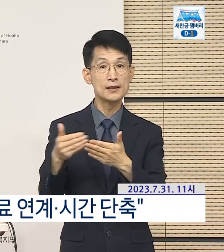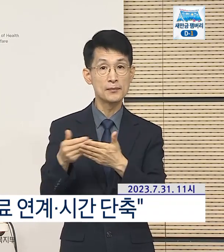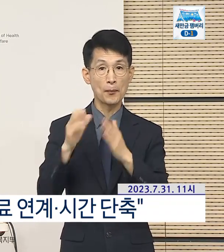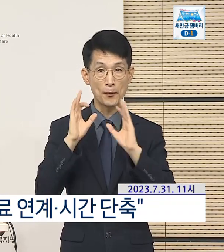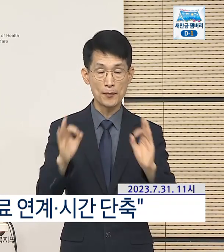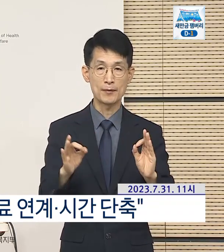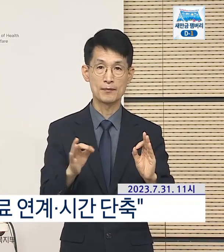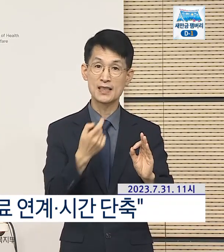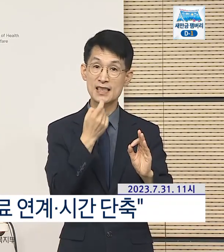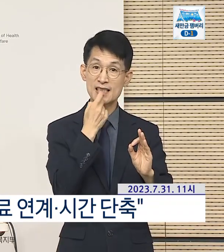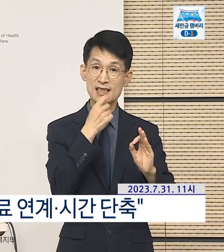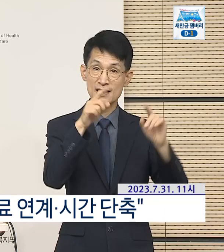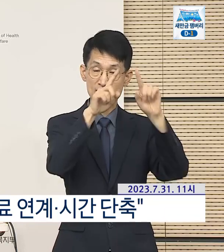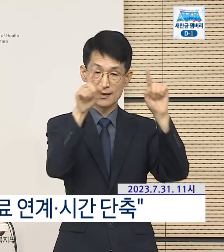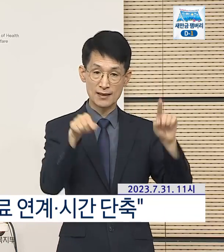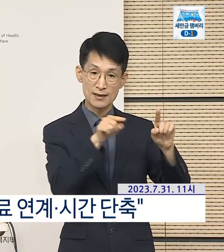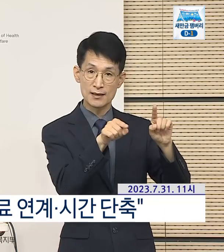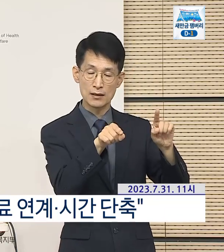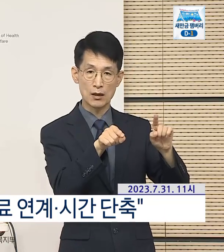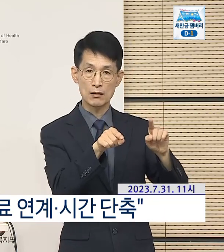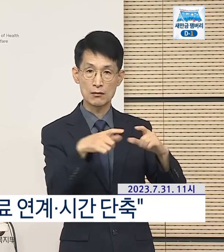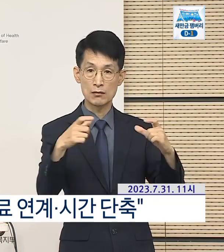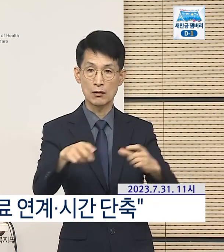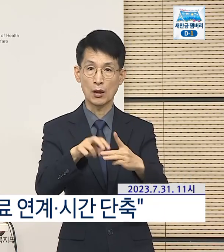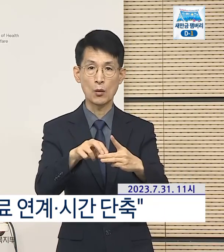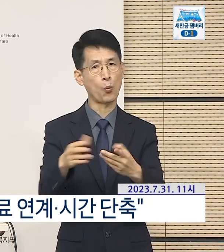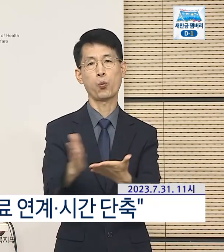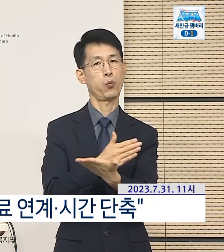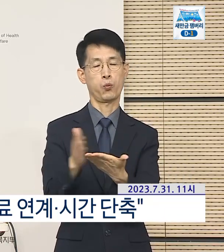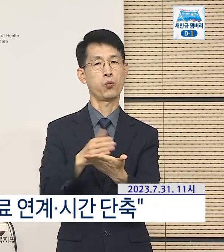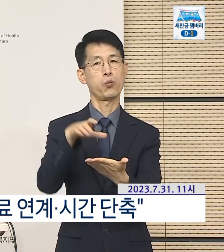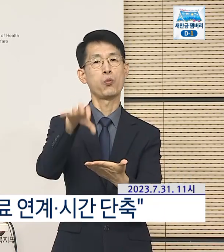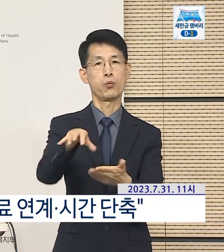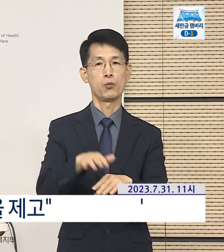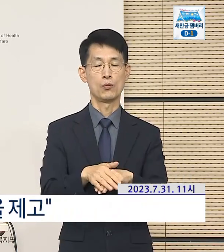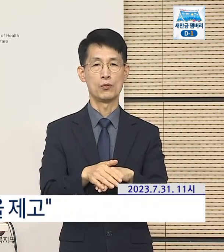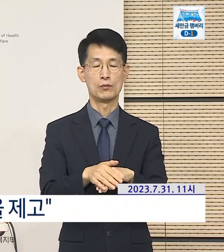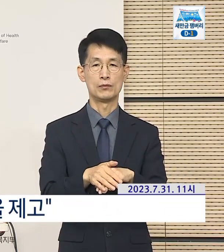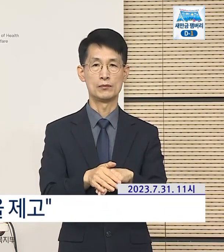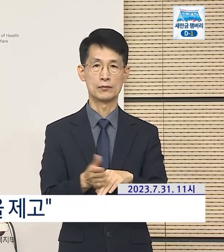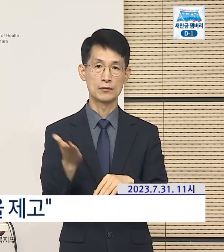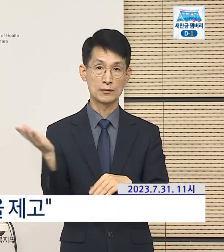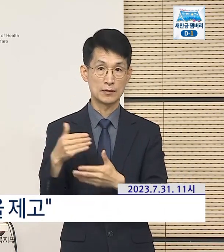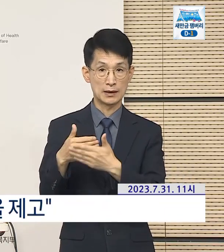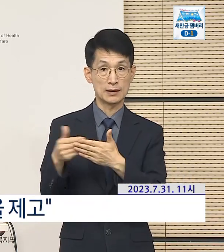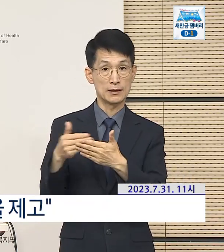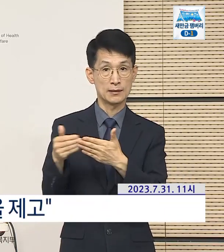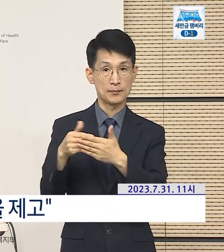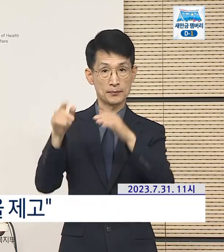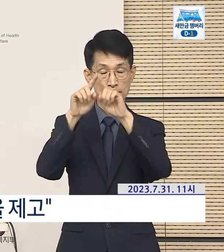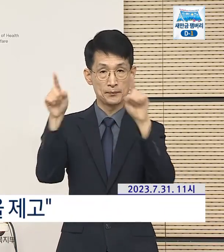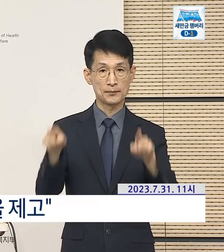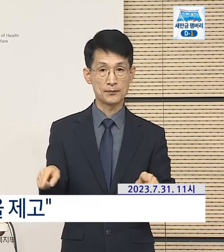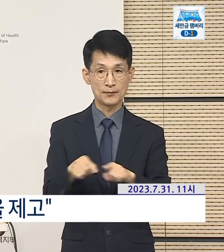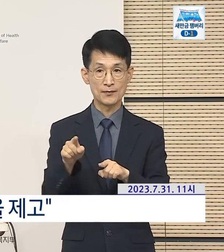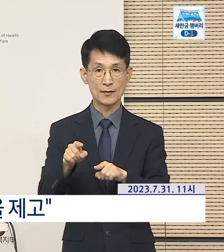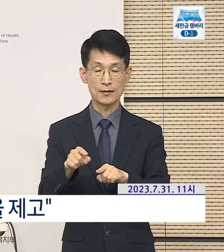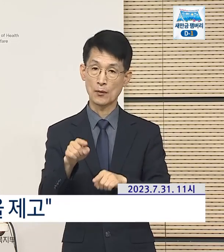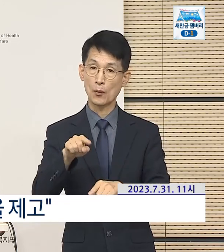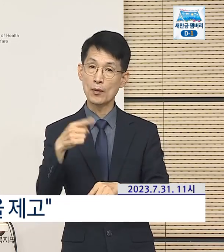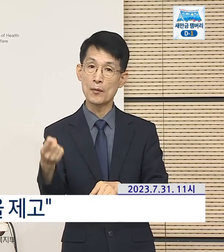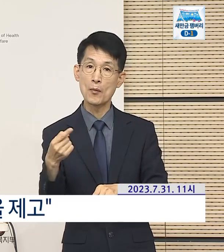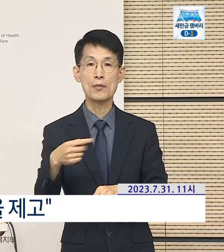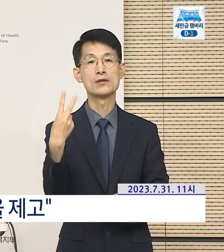부분이 현재 권역센터가 없는 지역입니다 오른쪽 지도와 같이 2027년에는